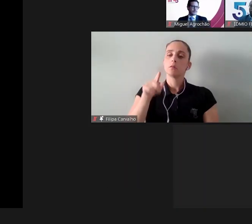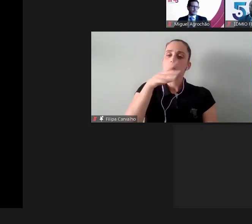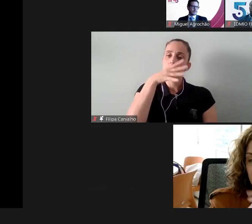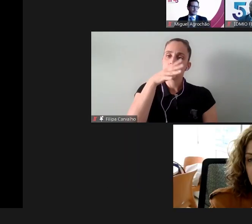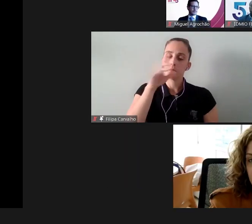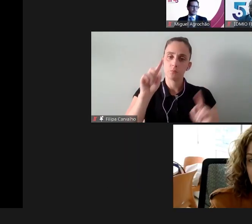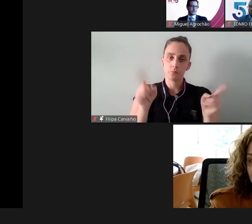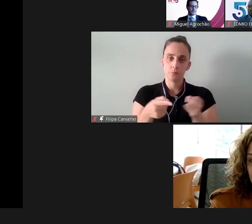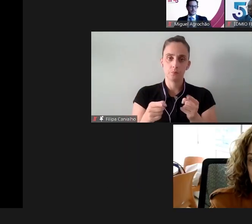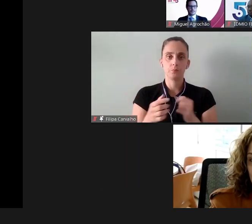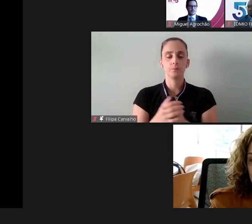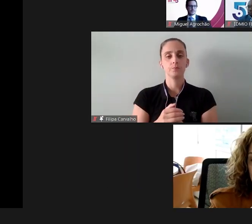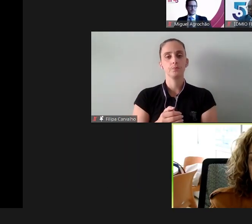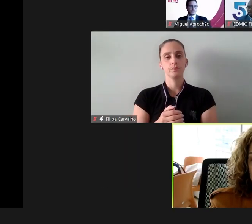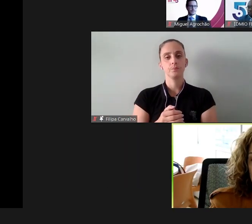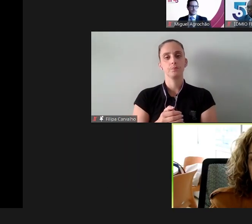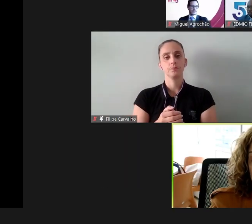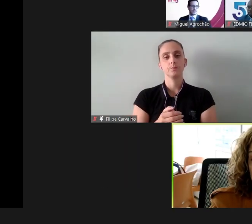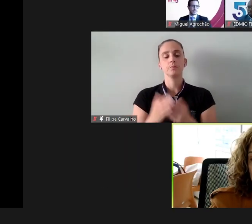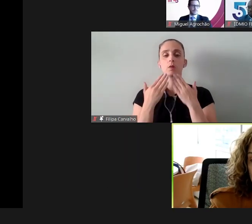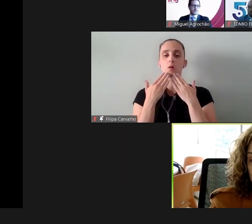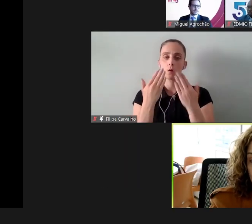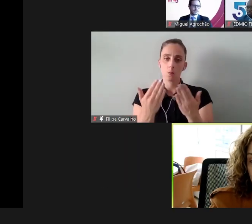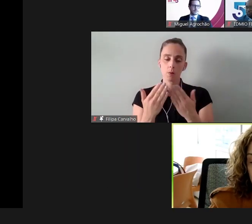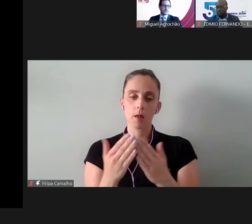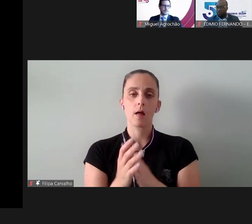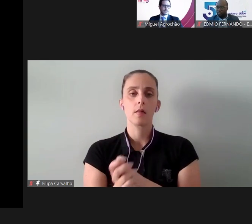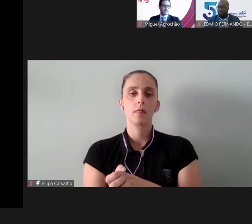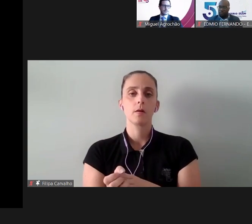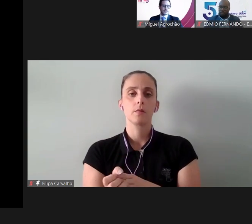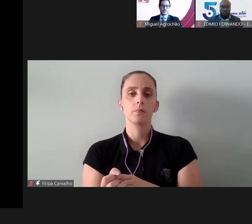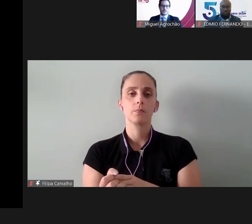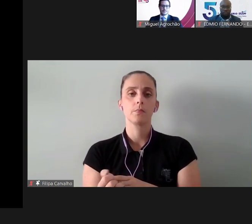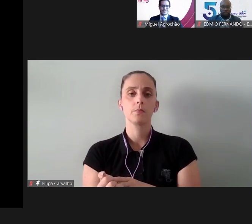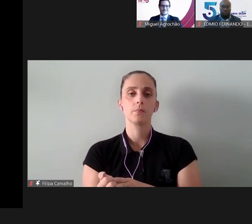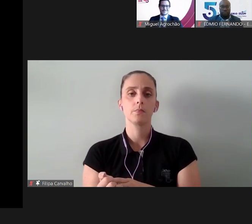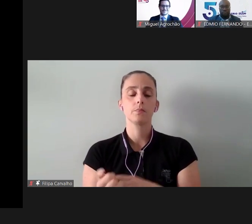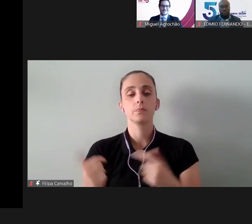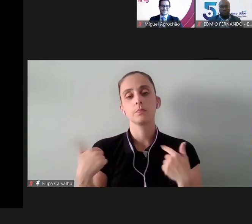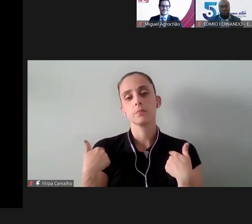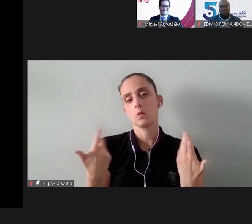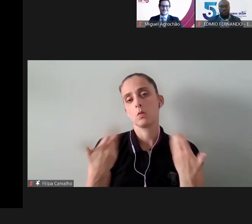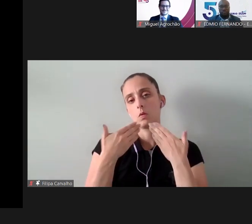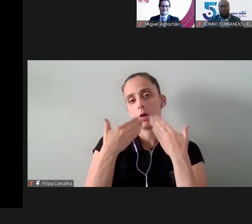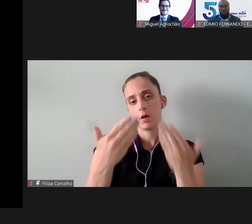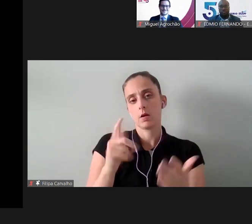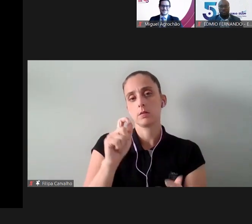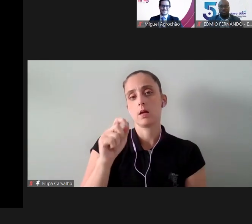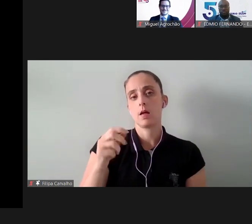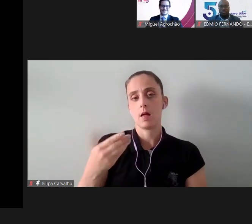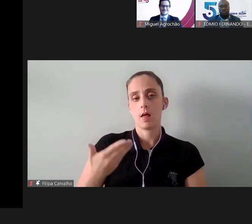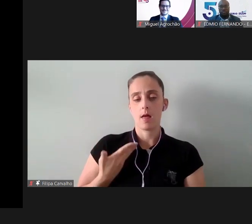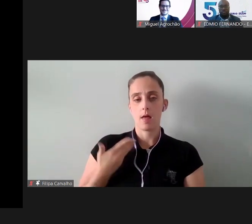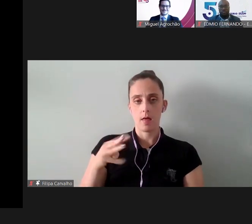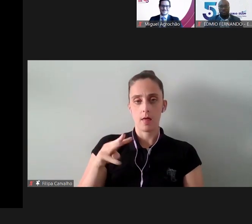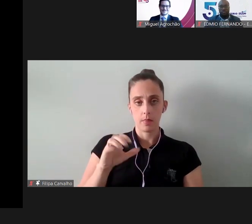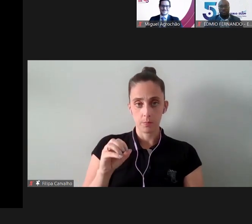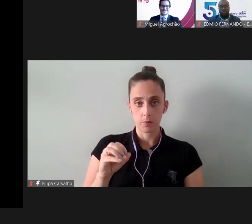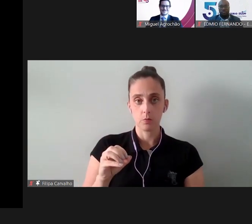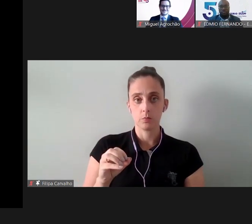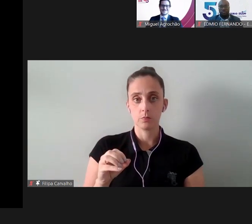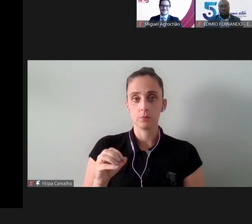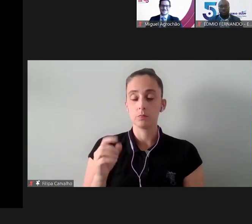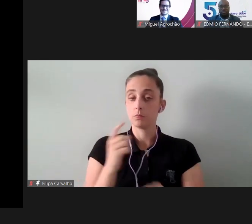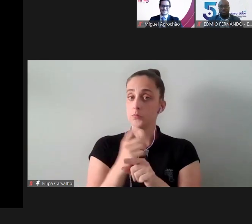final. Obrigada, Suzana. Eu vou agradecer ao Edmo, inclusive, por ter deixado